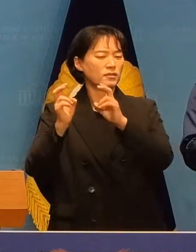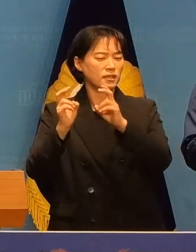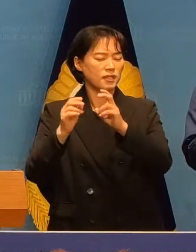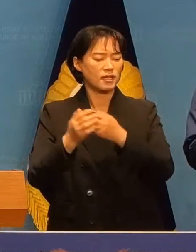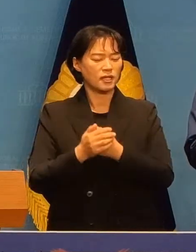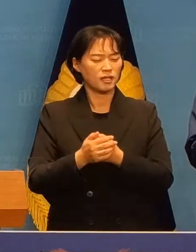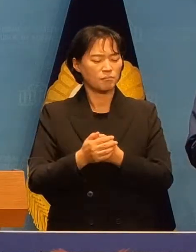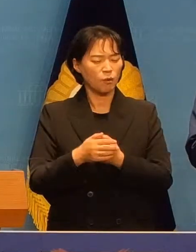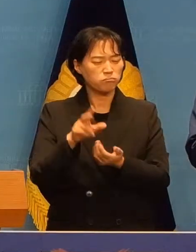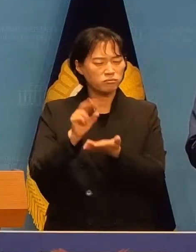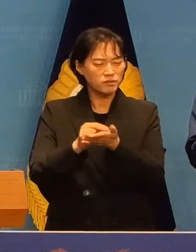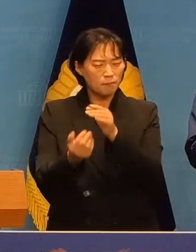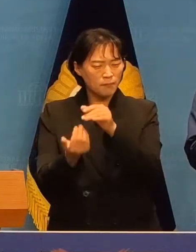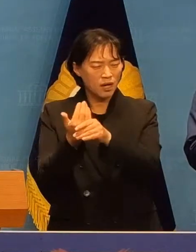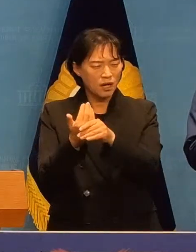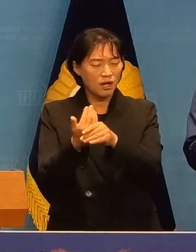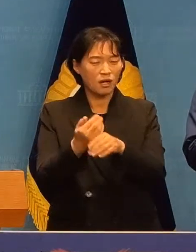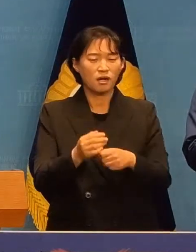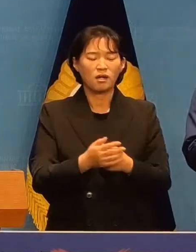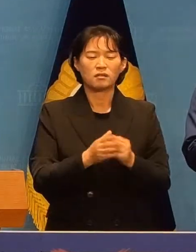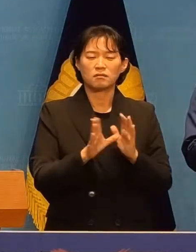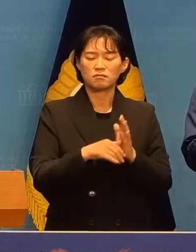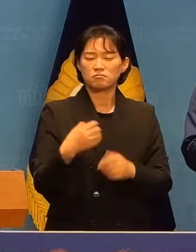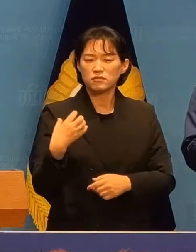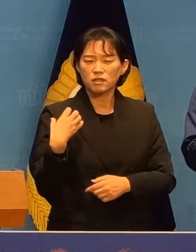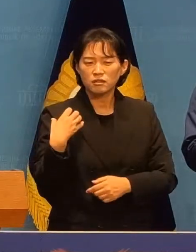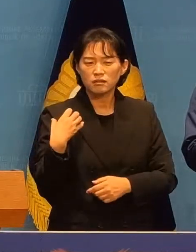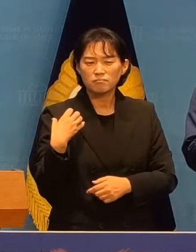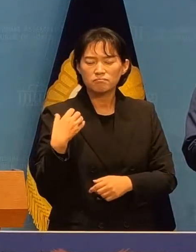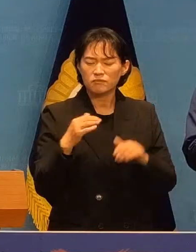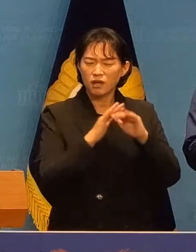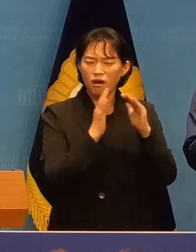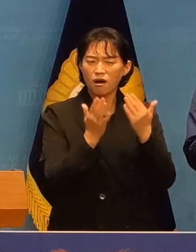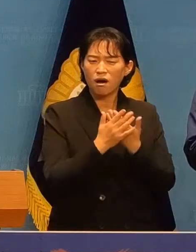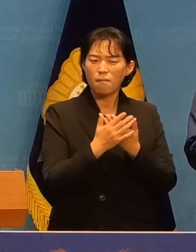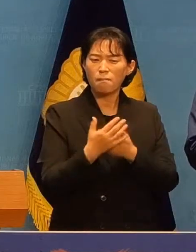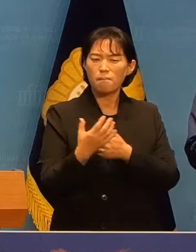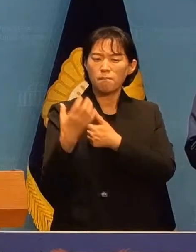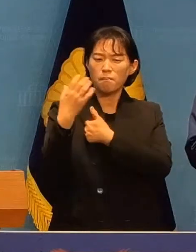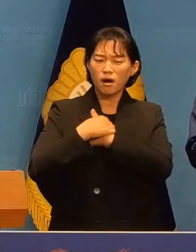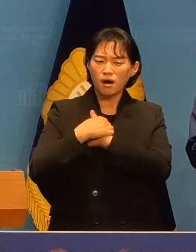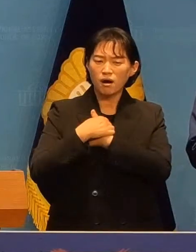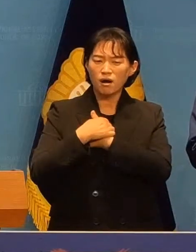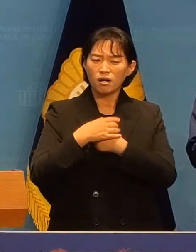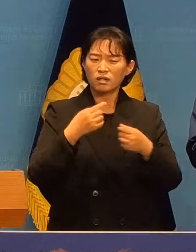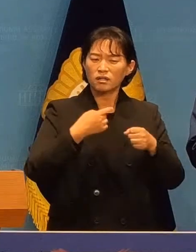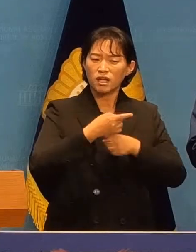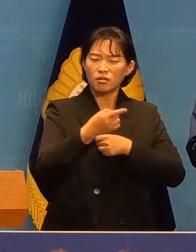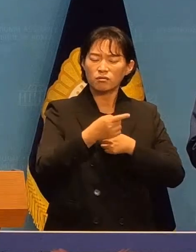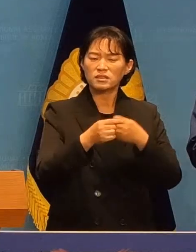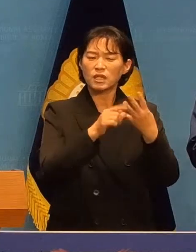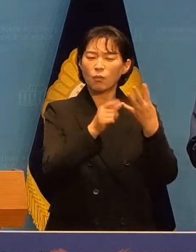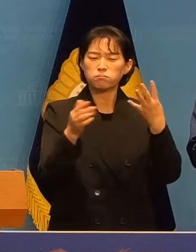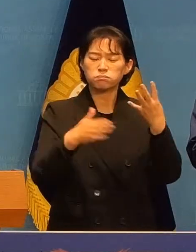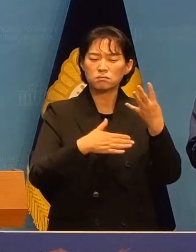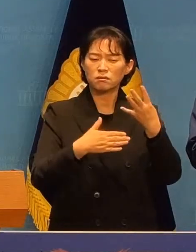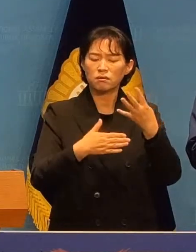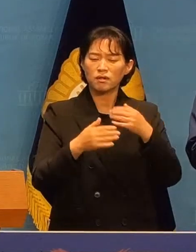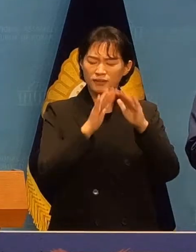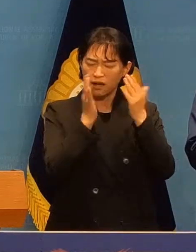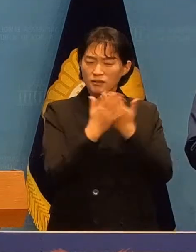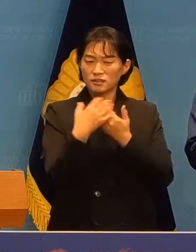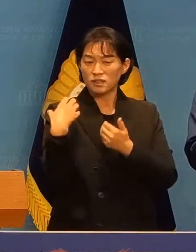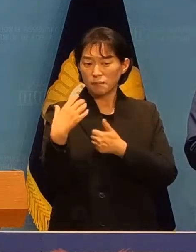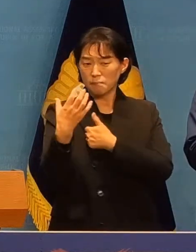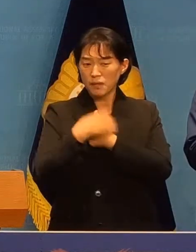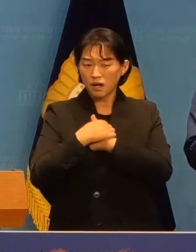노사 문제나 사고 발생 시 책임까지 있을 것이다. 내년 4월부터 라고 한다면